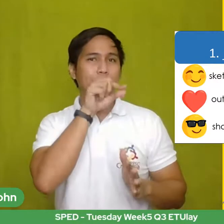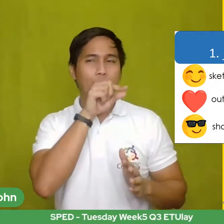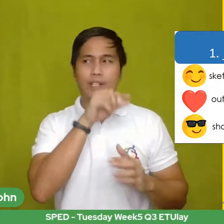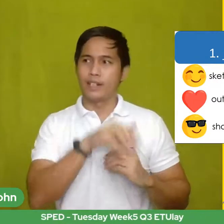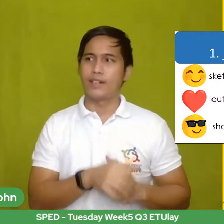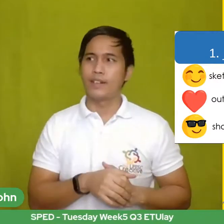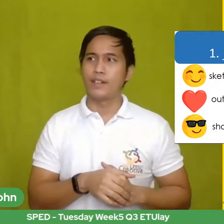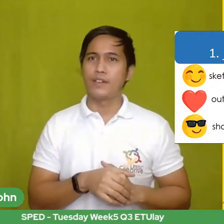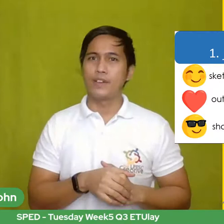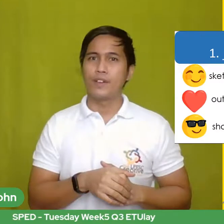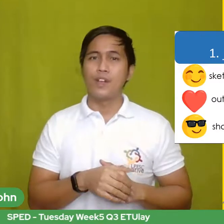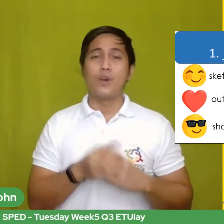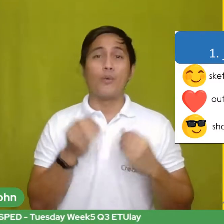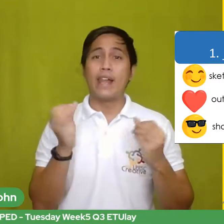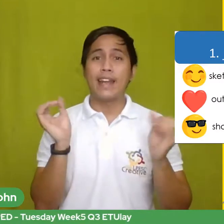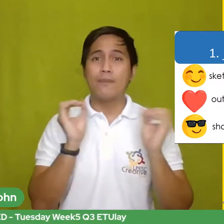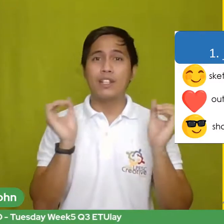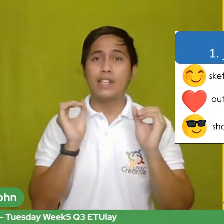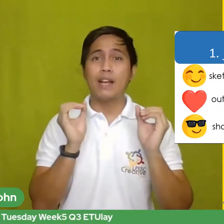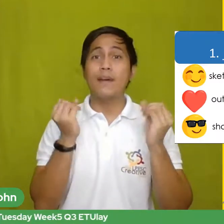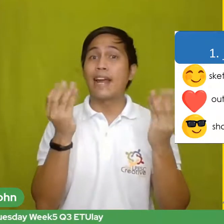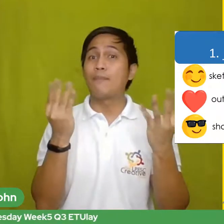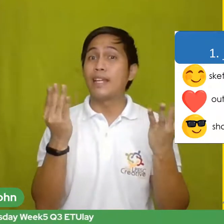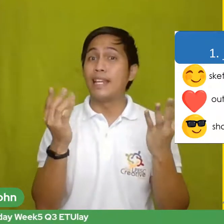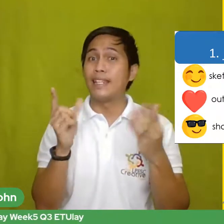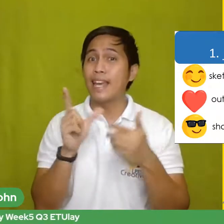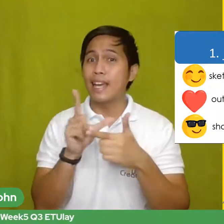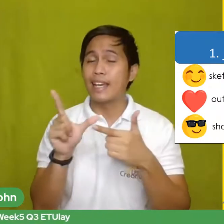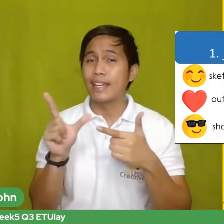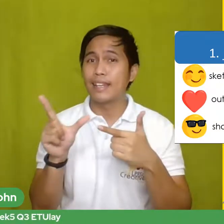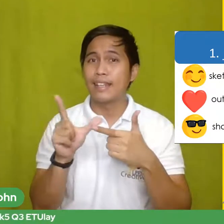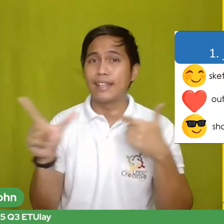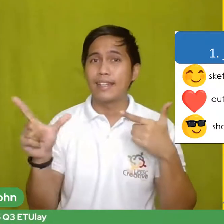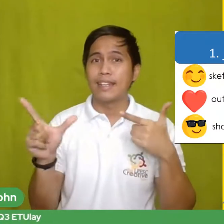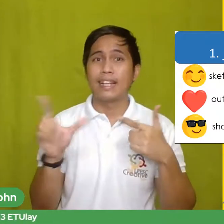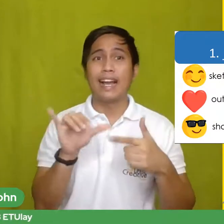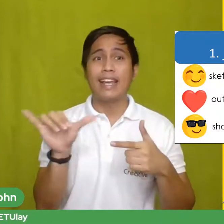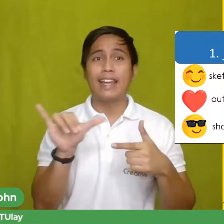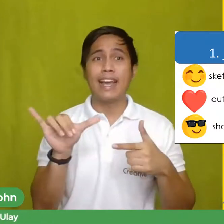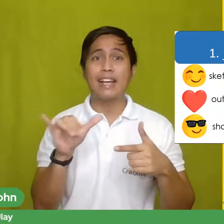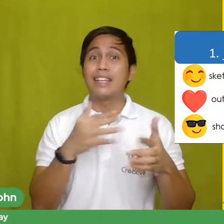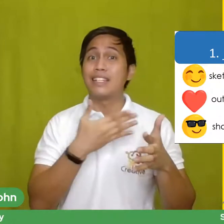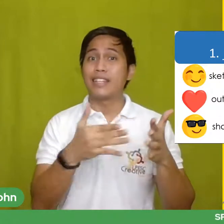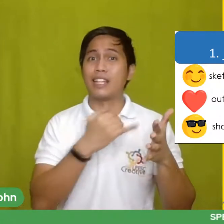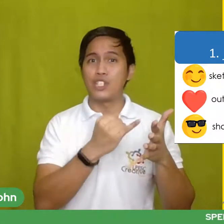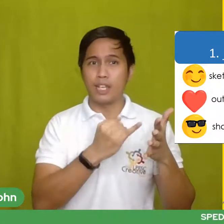ibon. Wala naman siyang maraming linya, kagaya ng sketching.